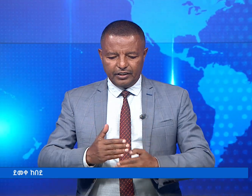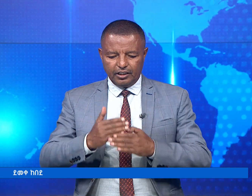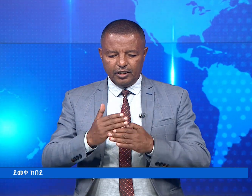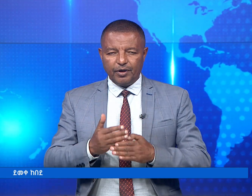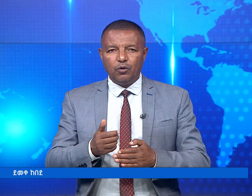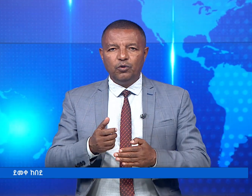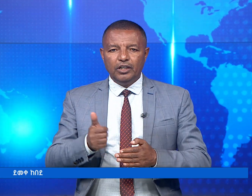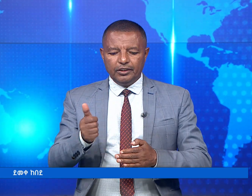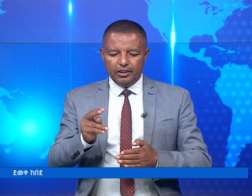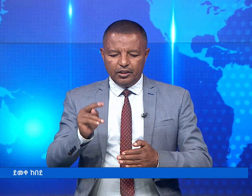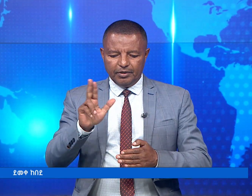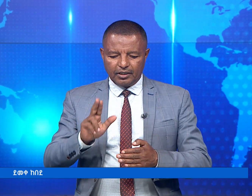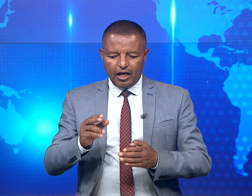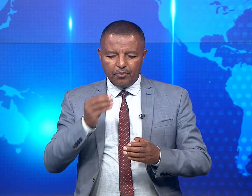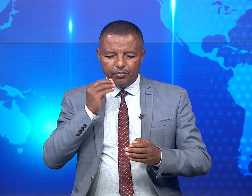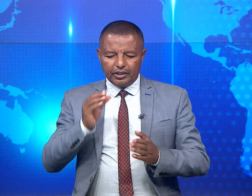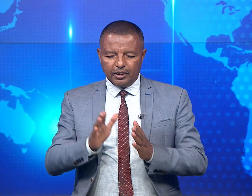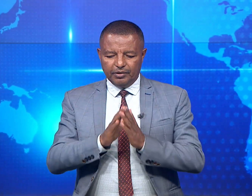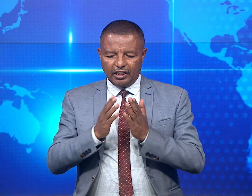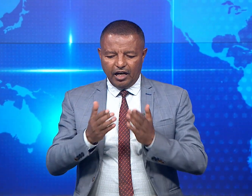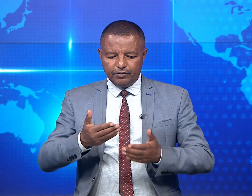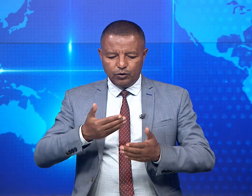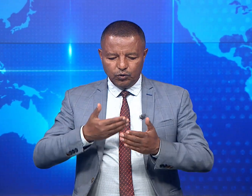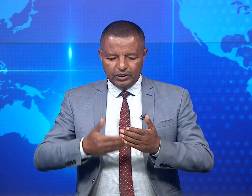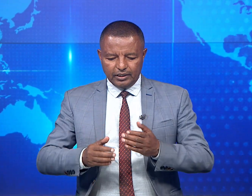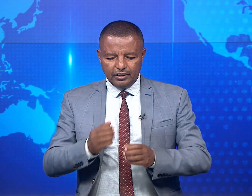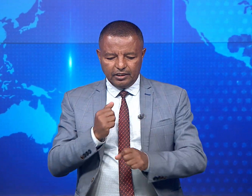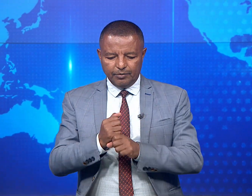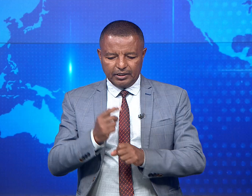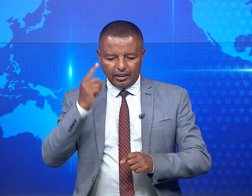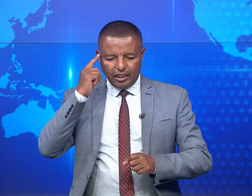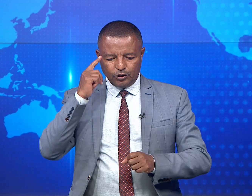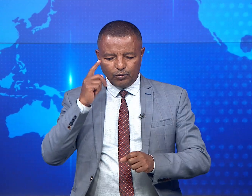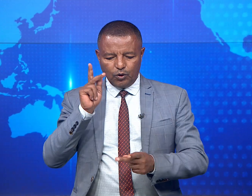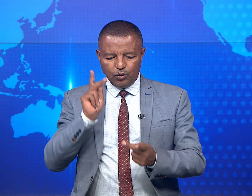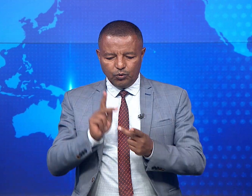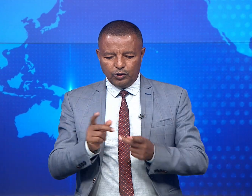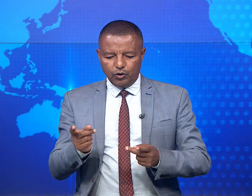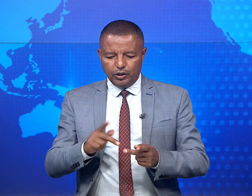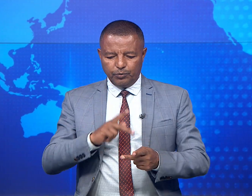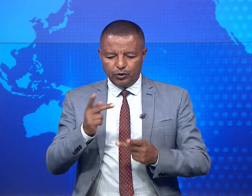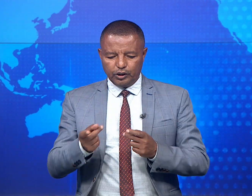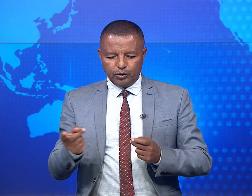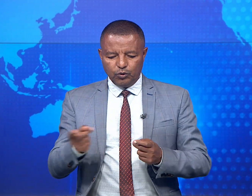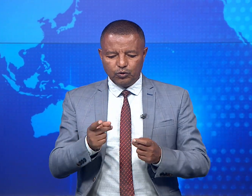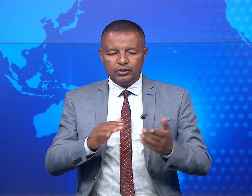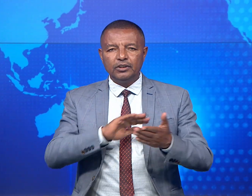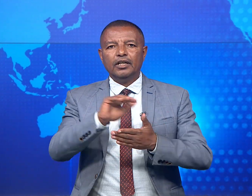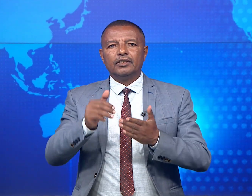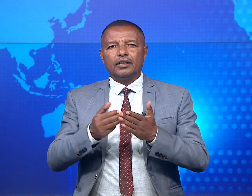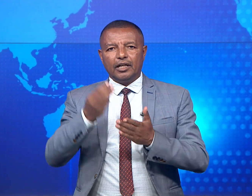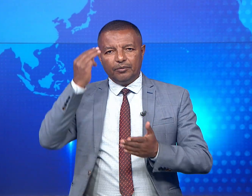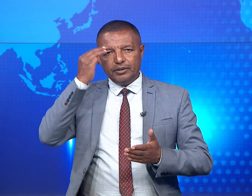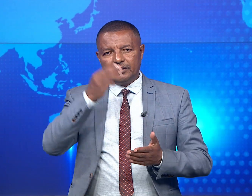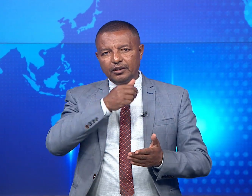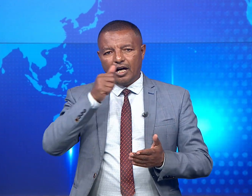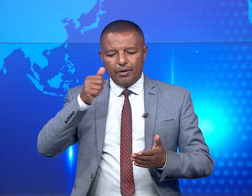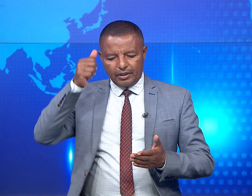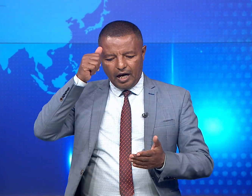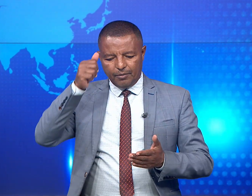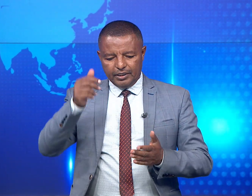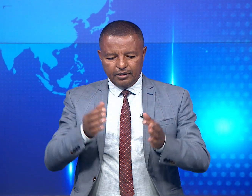መጽሐፍ የተገነባው የእመርታ ቤተ መጽሐፍ ትውልድን ለመስራት ታስበው እውን የሆነ ፕሮጀክት መሆኑን ጠቅላይ